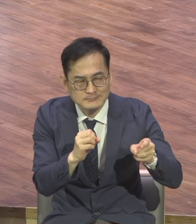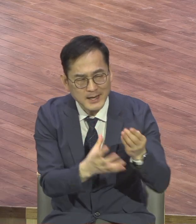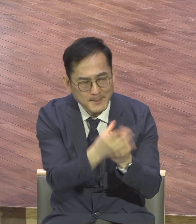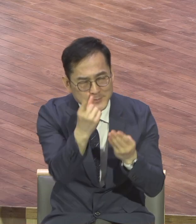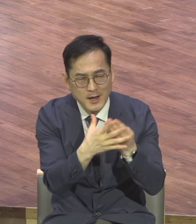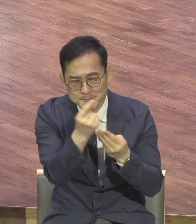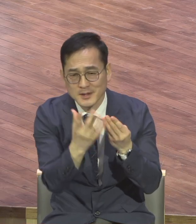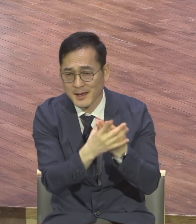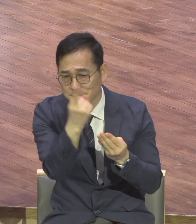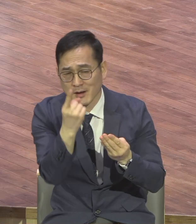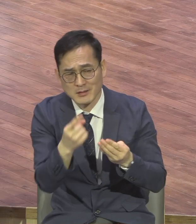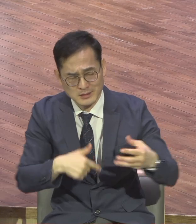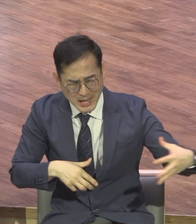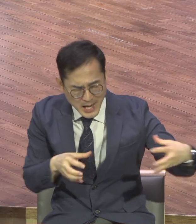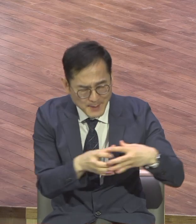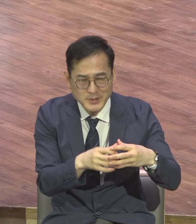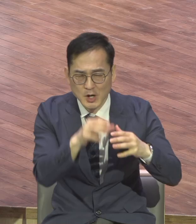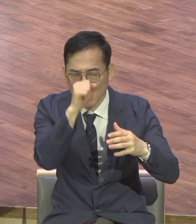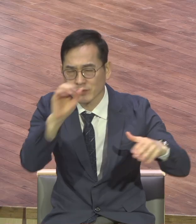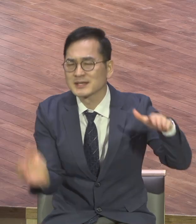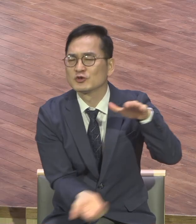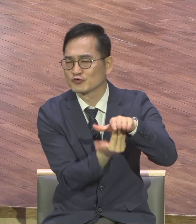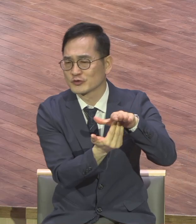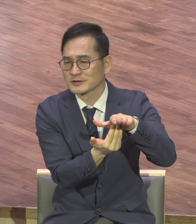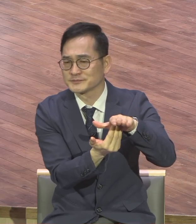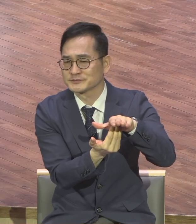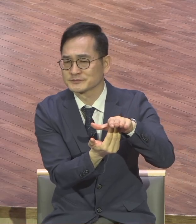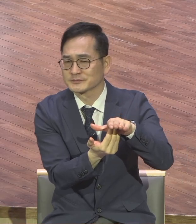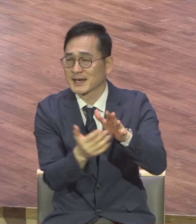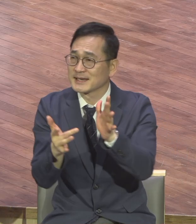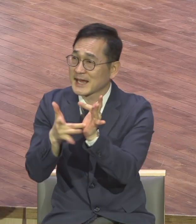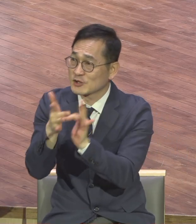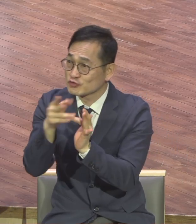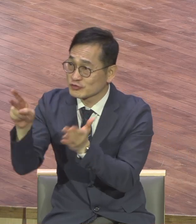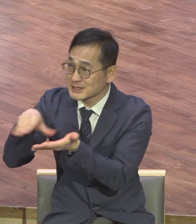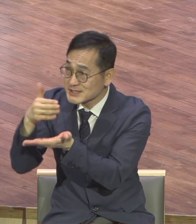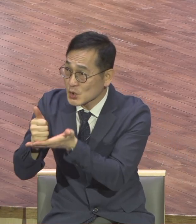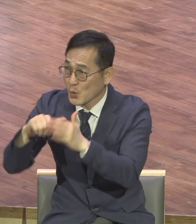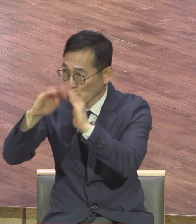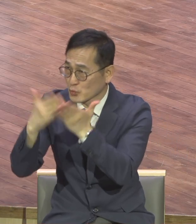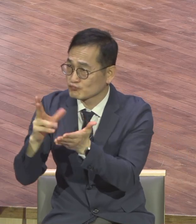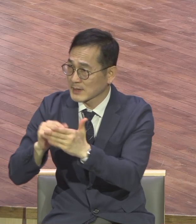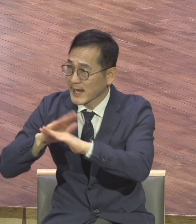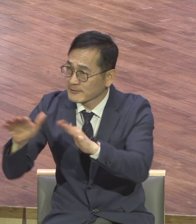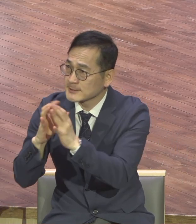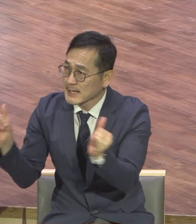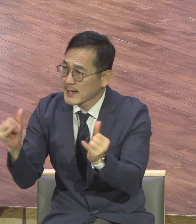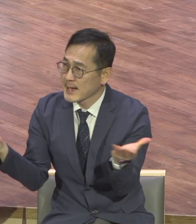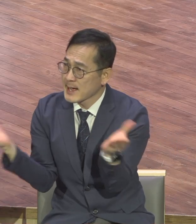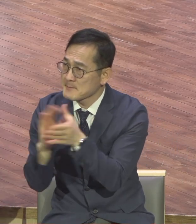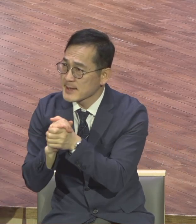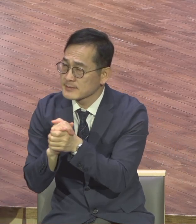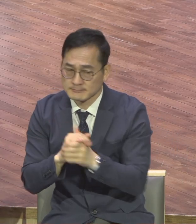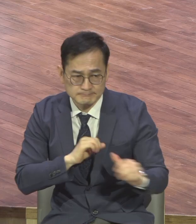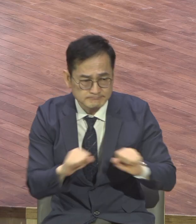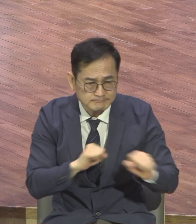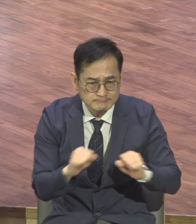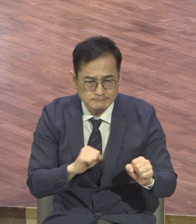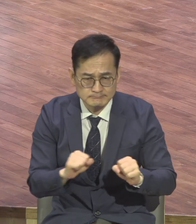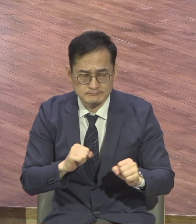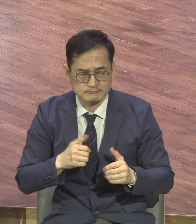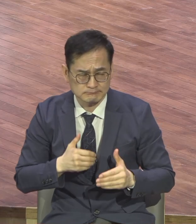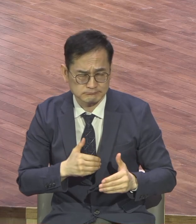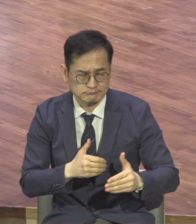기회라. 예수가 그리스도 내 인생 모든 문제 해결자 이거 딱 답나고 끝난 거예요.